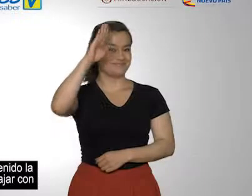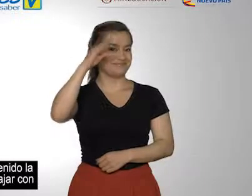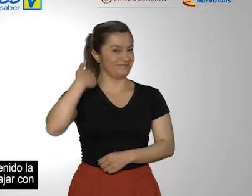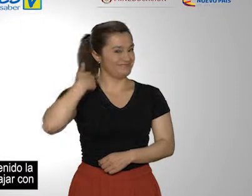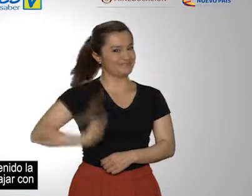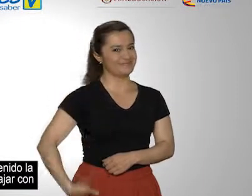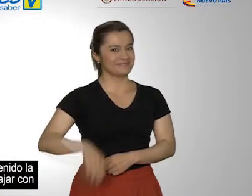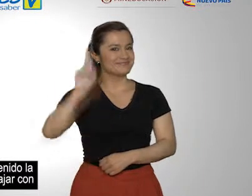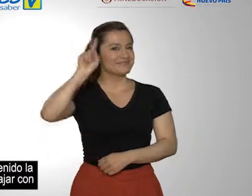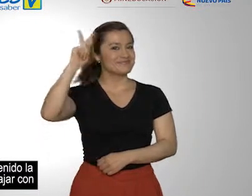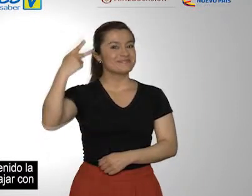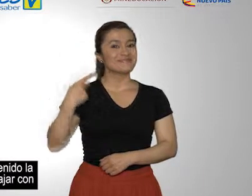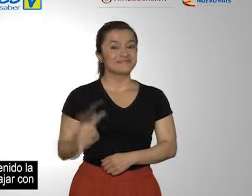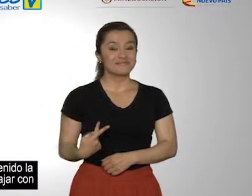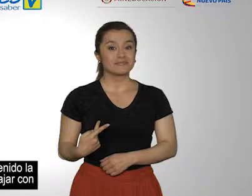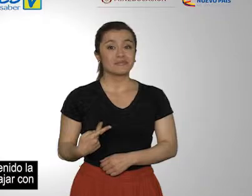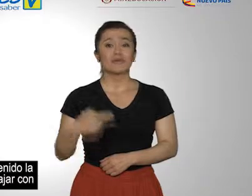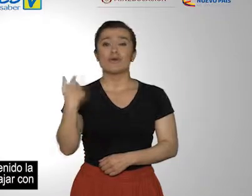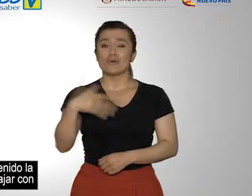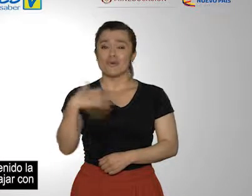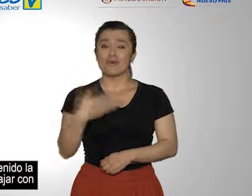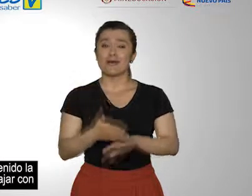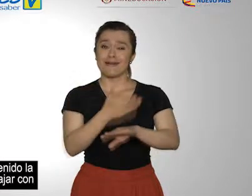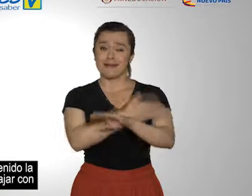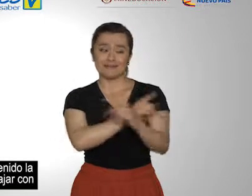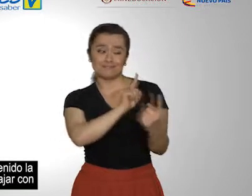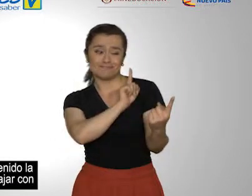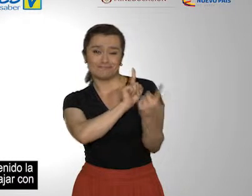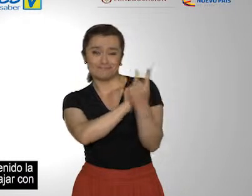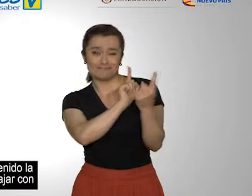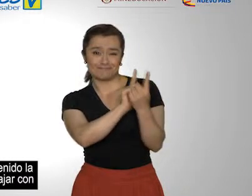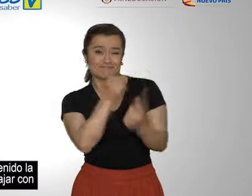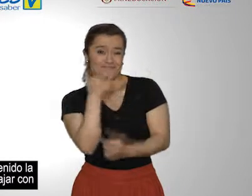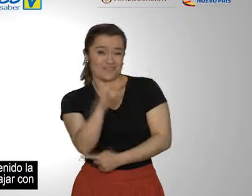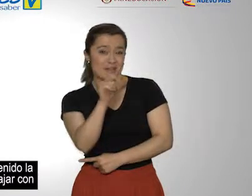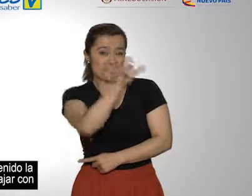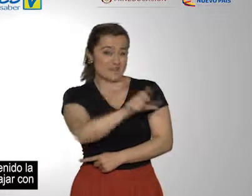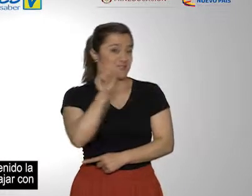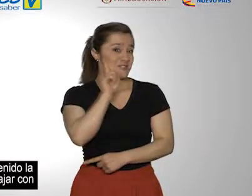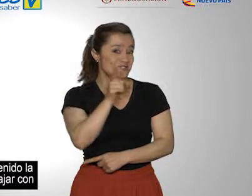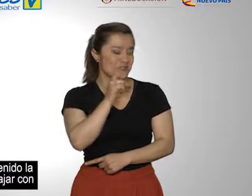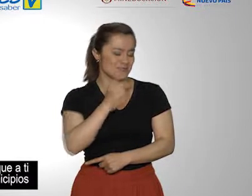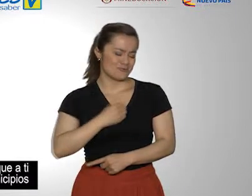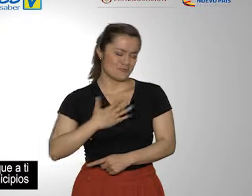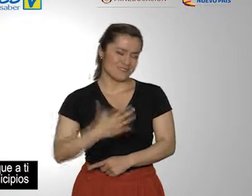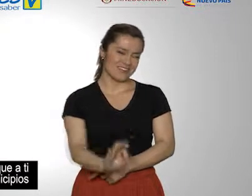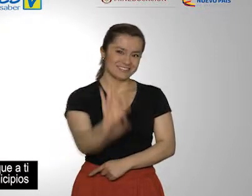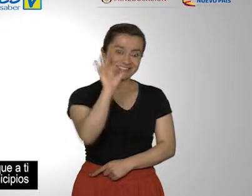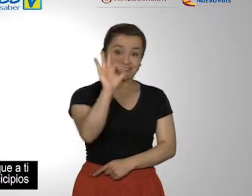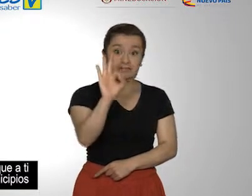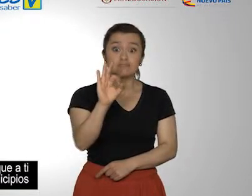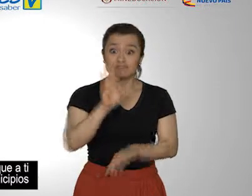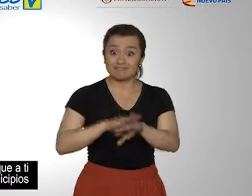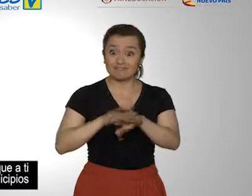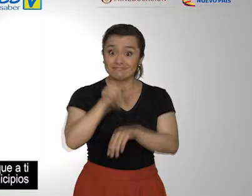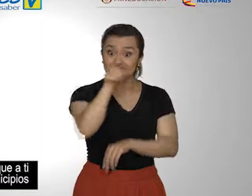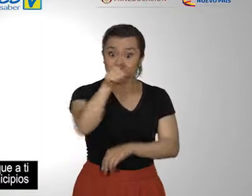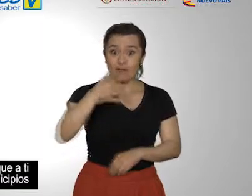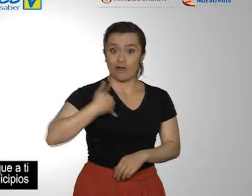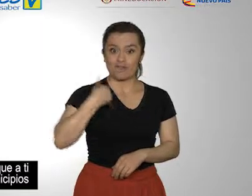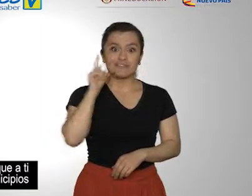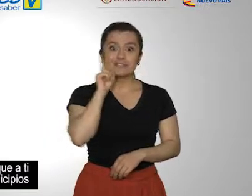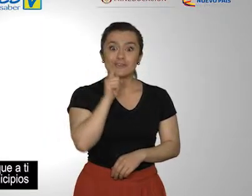Hola, yo soy Belki Arizala. He tenido la maravillosa oportunidad de trabajar con personas sordas. Por eso es que a